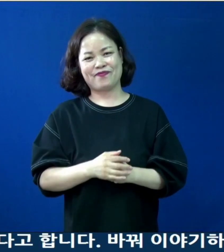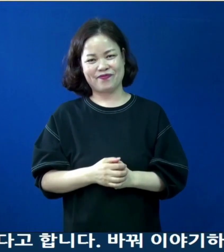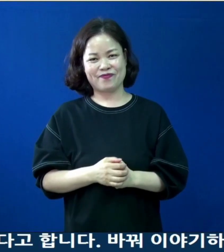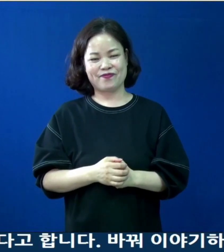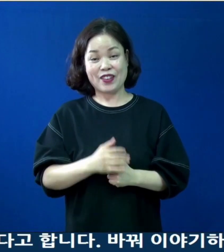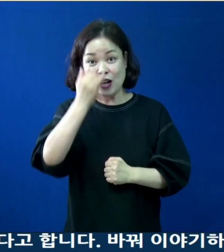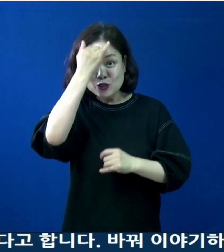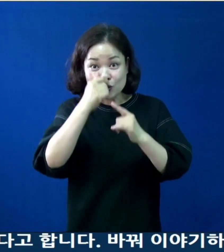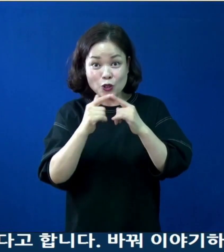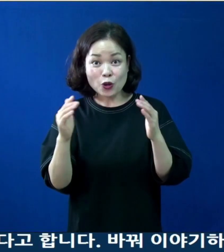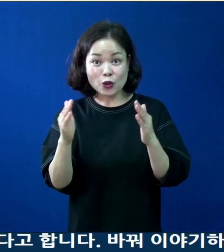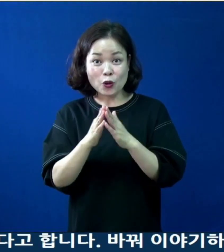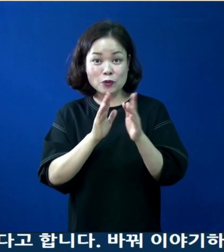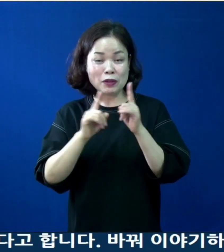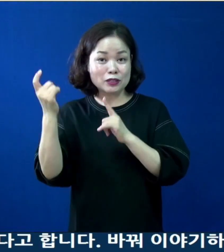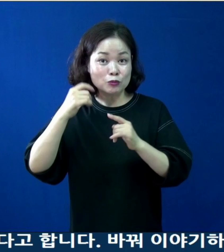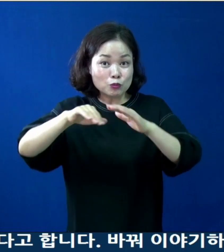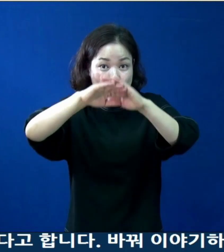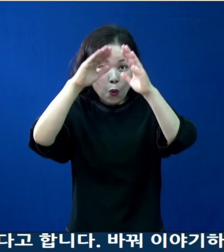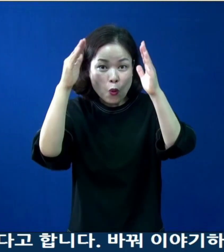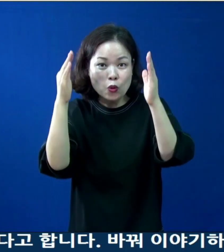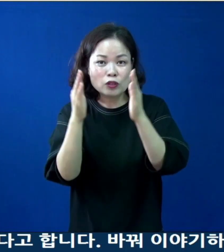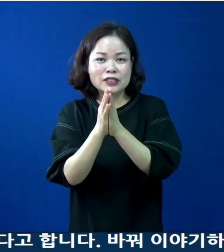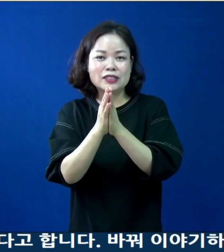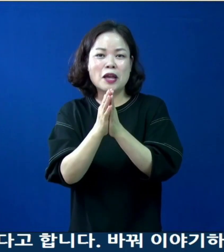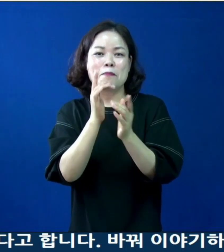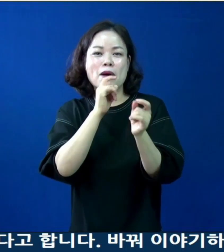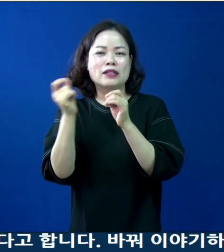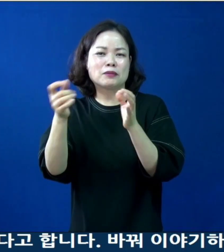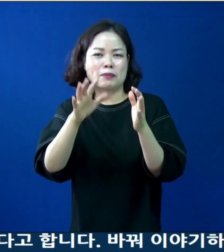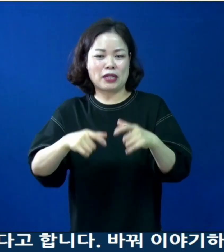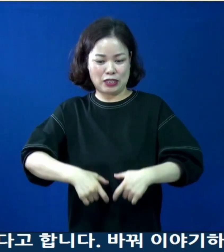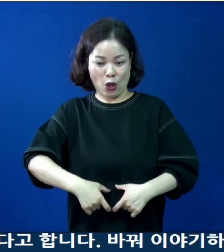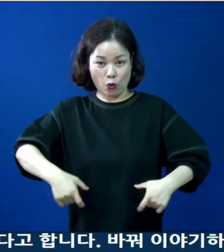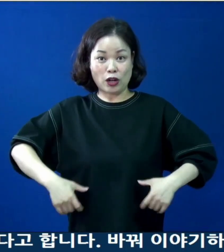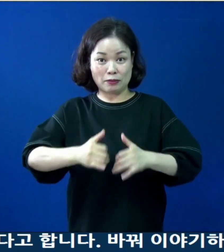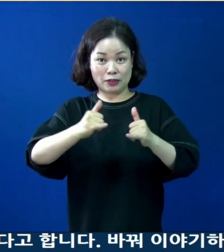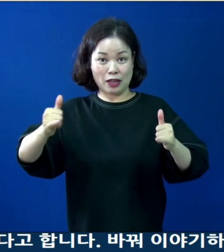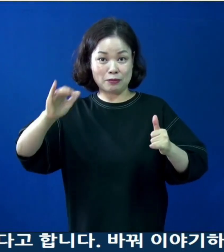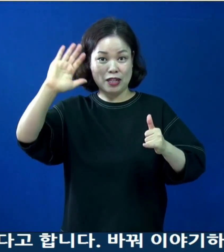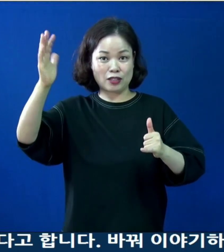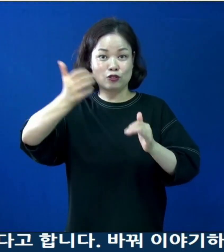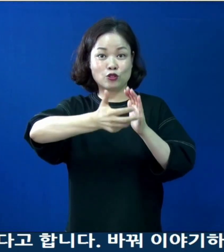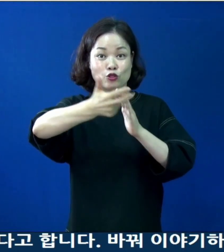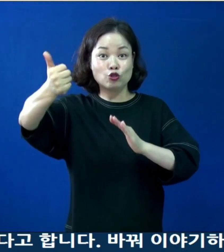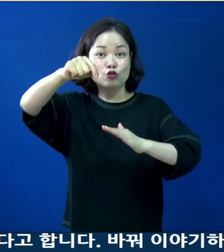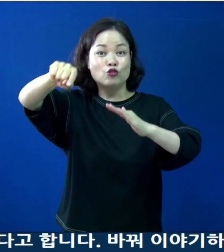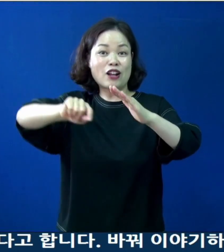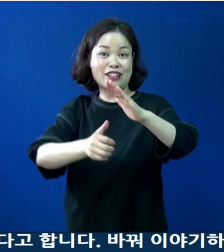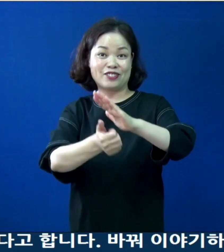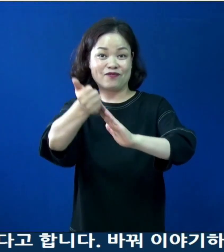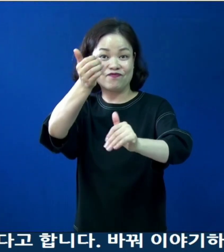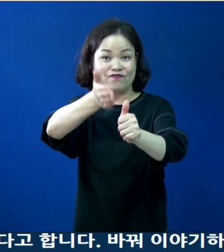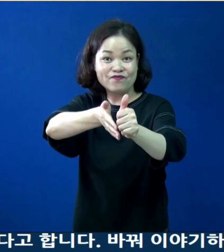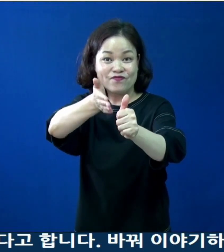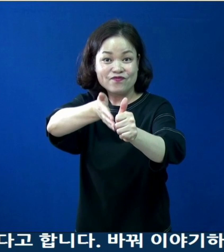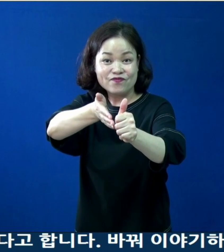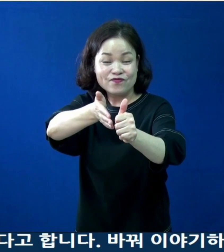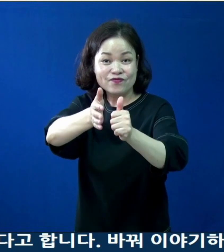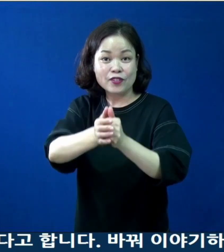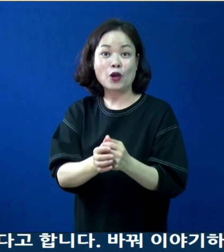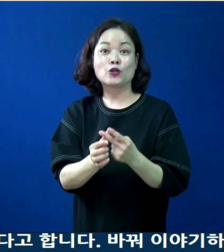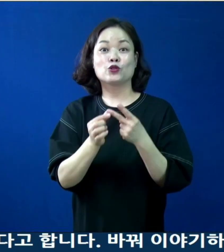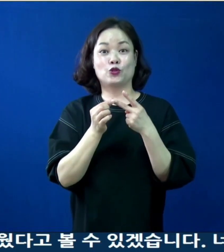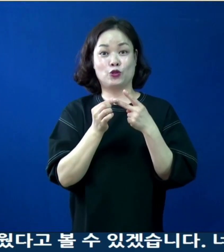이 충영교회 오늘 말씀 듣는 모든 분들이 말씀 앞에 너그러운 사람들 되기를 주 안에서 소망합니다. 두